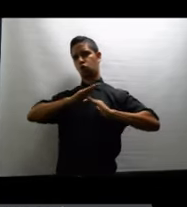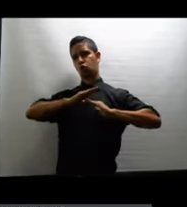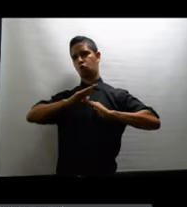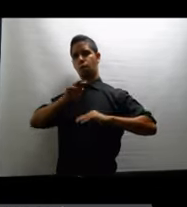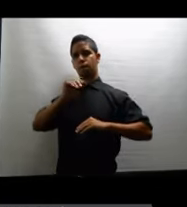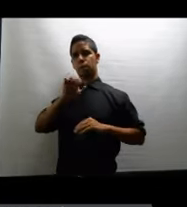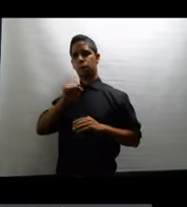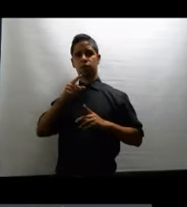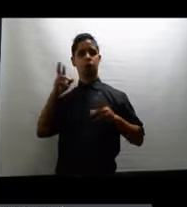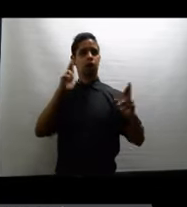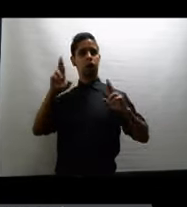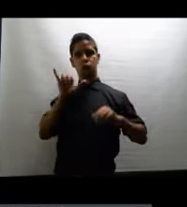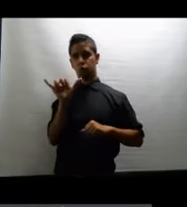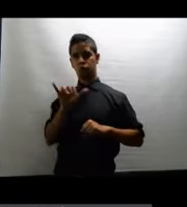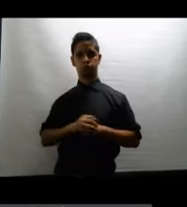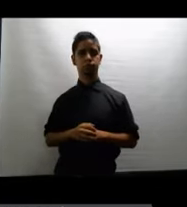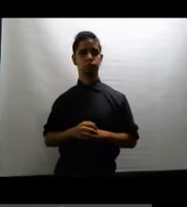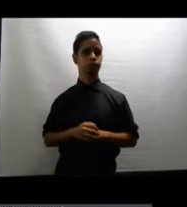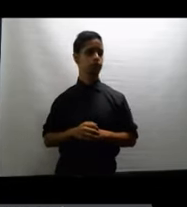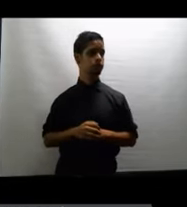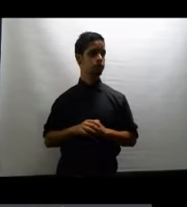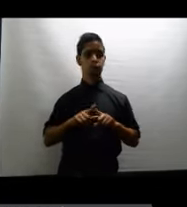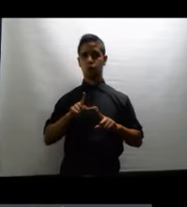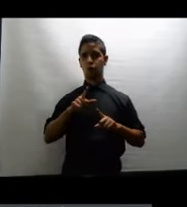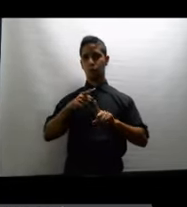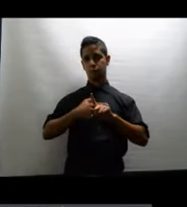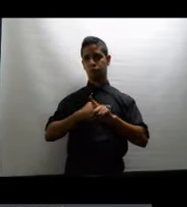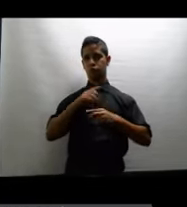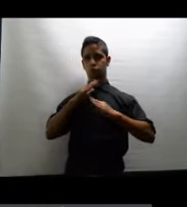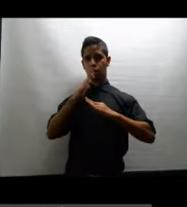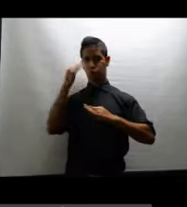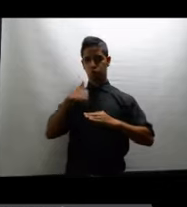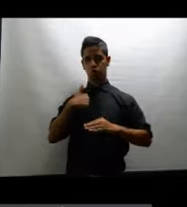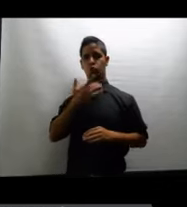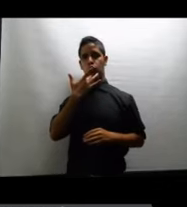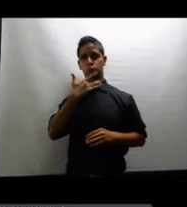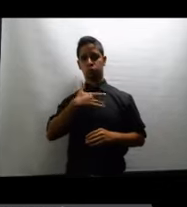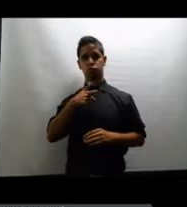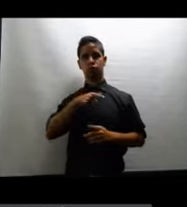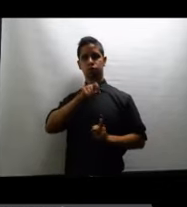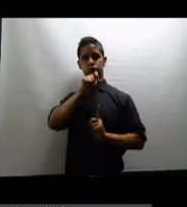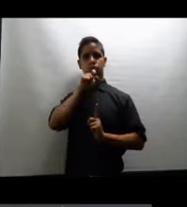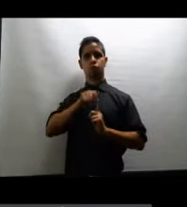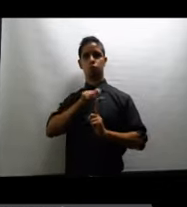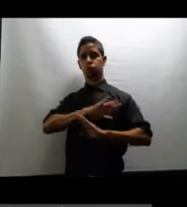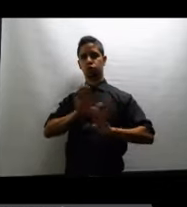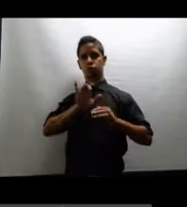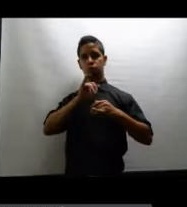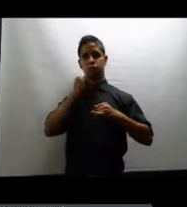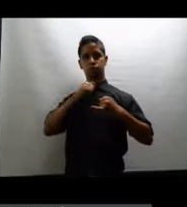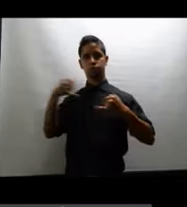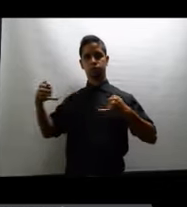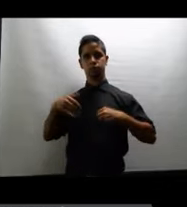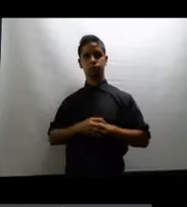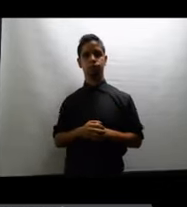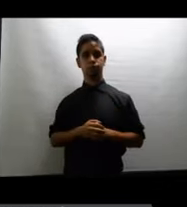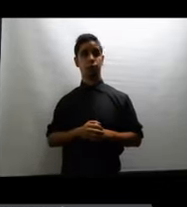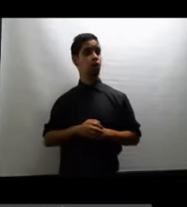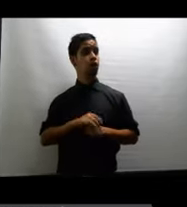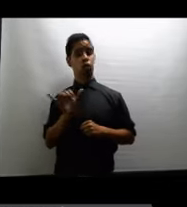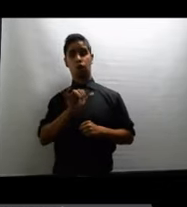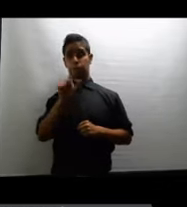radio. Además, pero es el mejor mes, porque ahí cumplo yo. He dicho, ¿qué te puedo decir? Ese día, el primero de